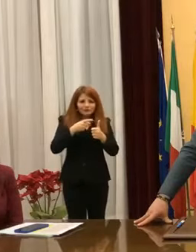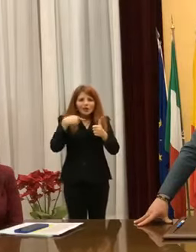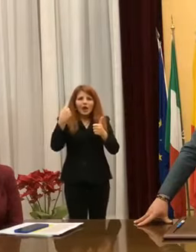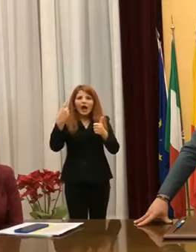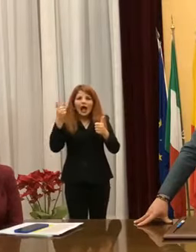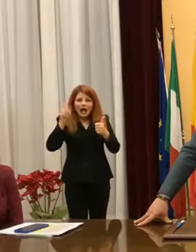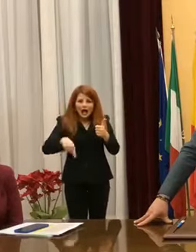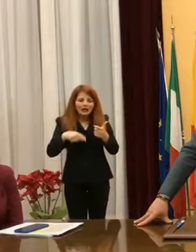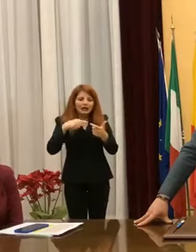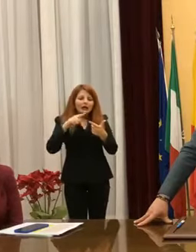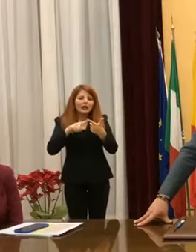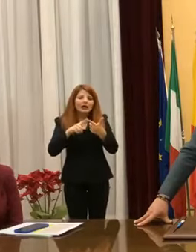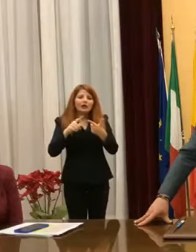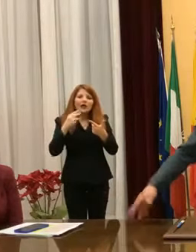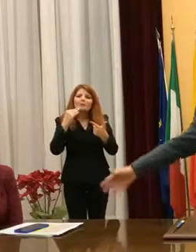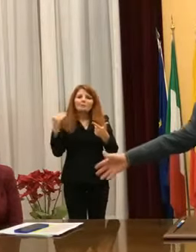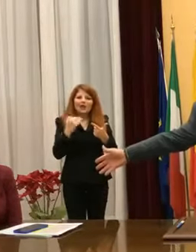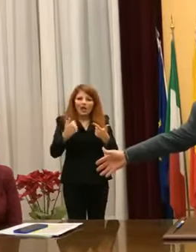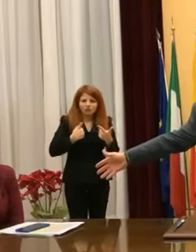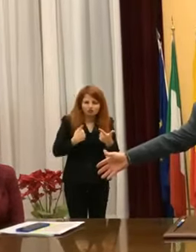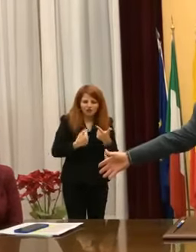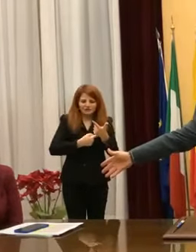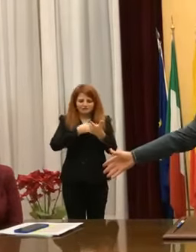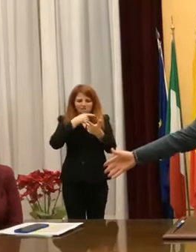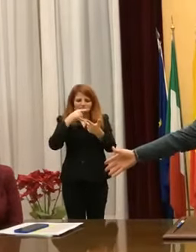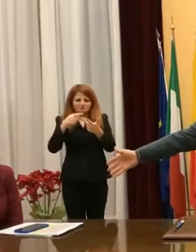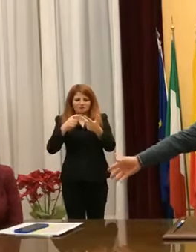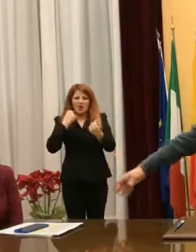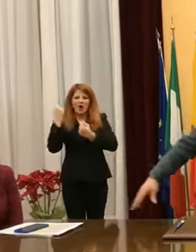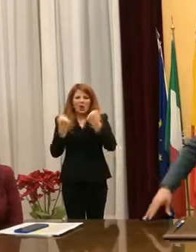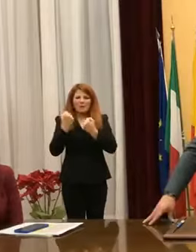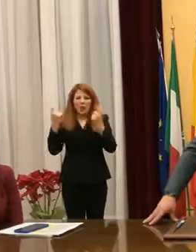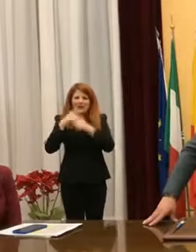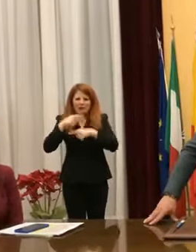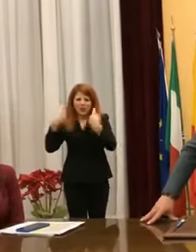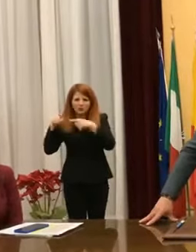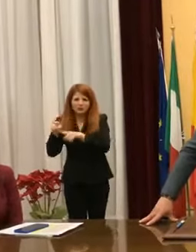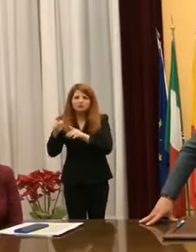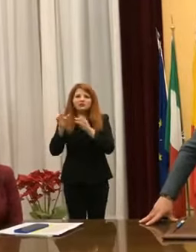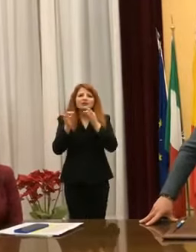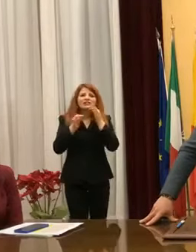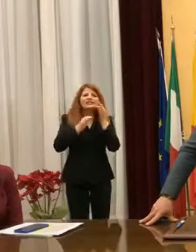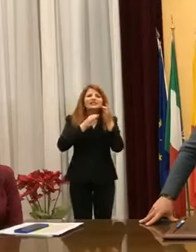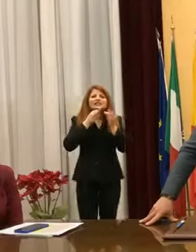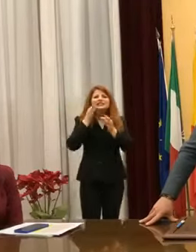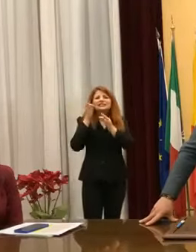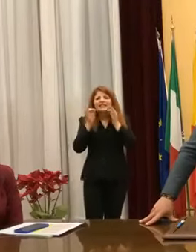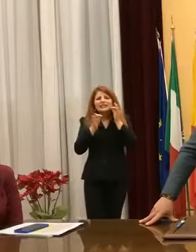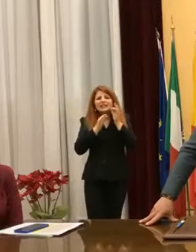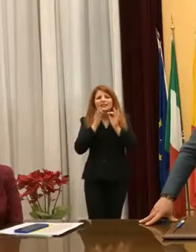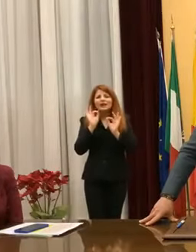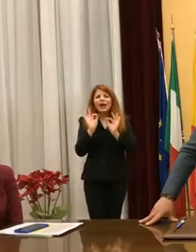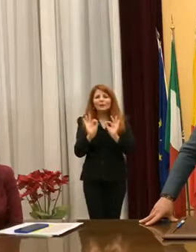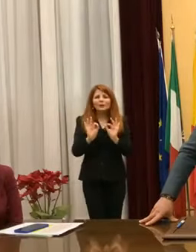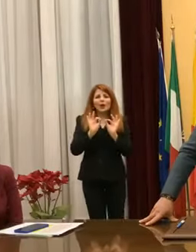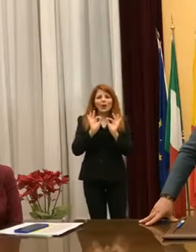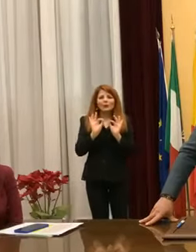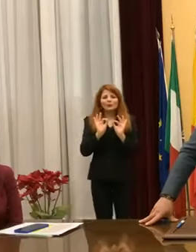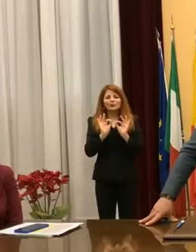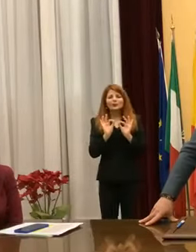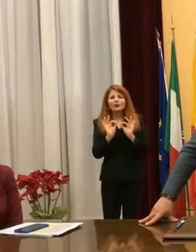per la pubblica amministrazione. Ecco cosa significa la visione politico-mafiosa. Esattamente, personaggi che senza